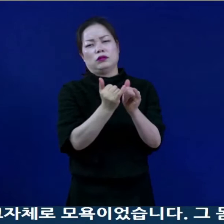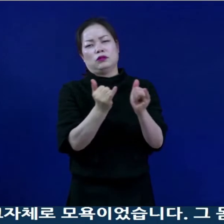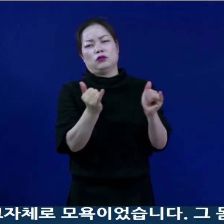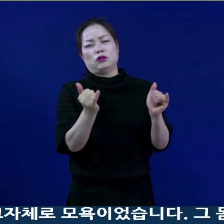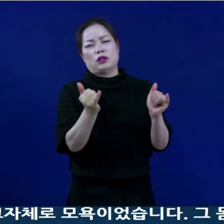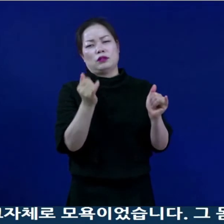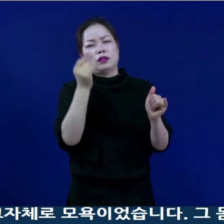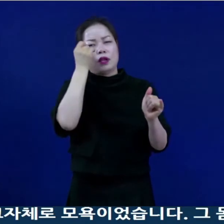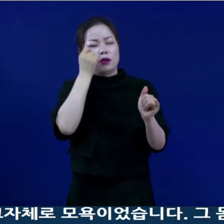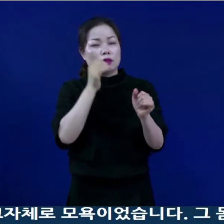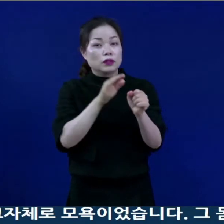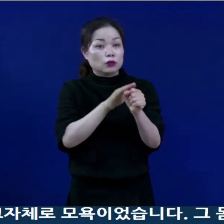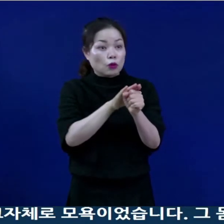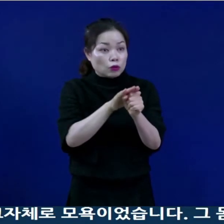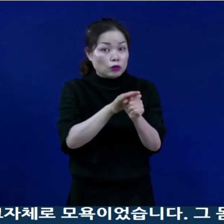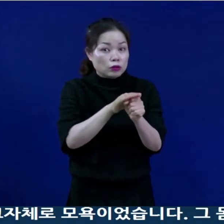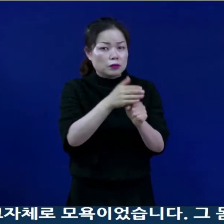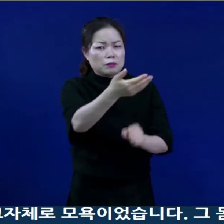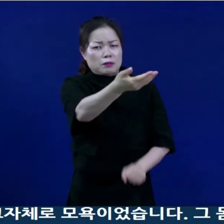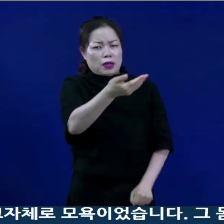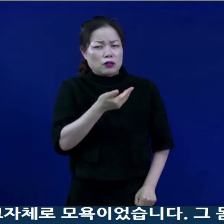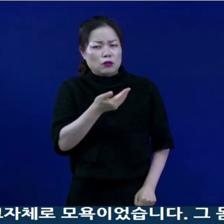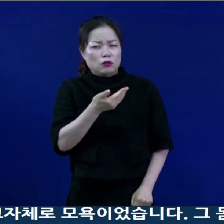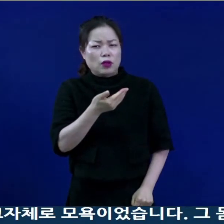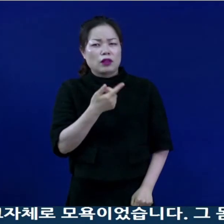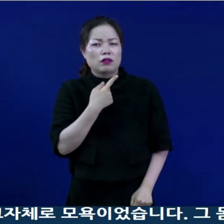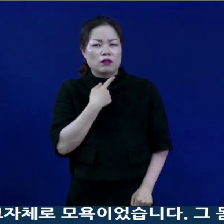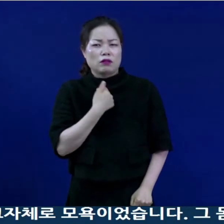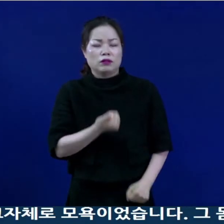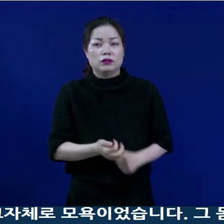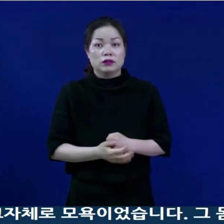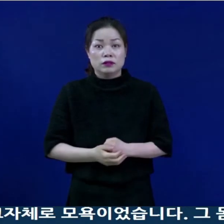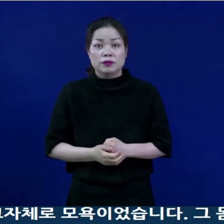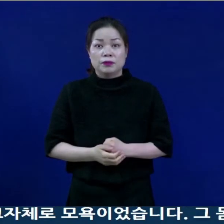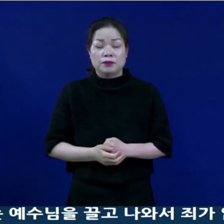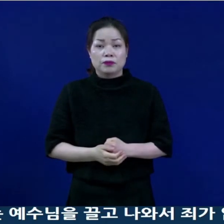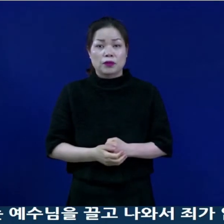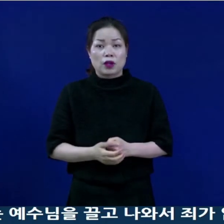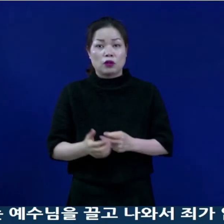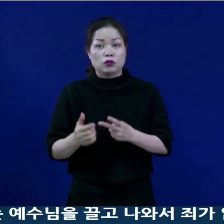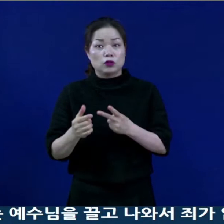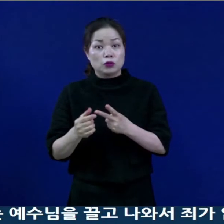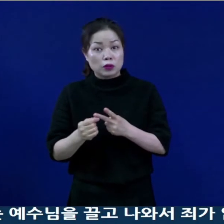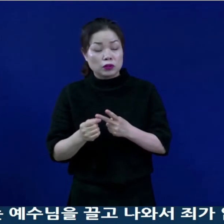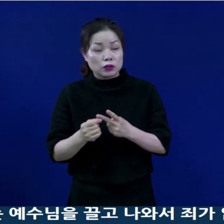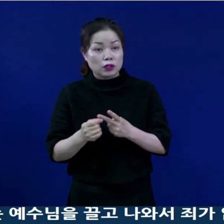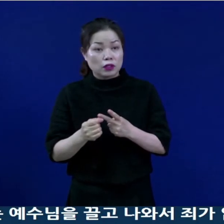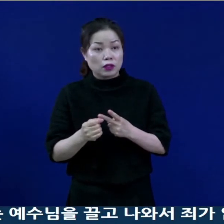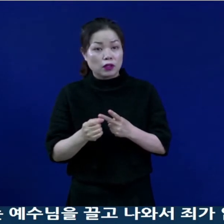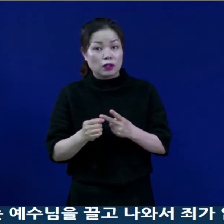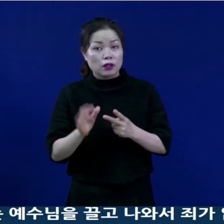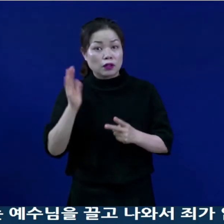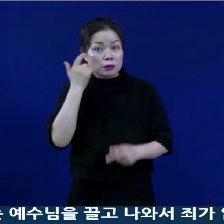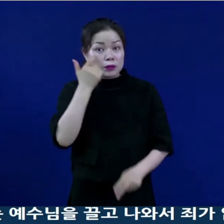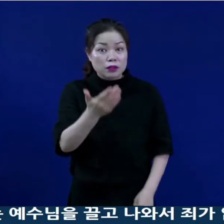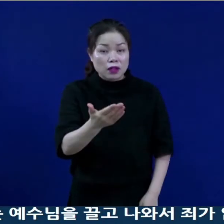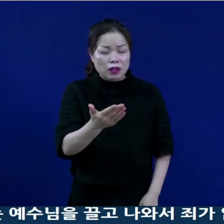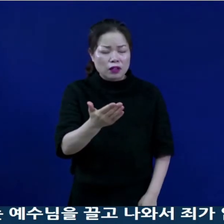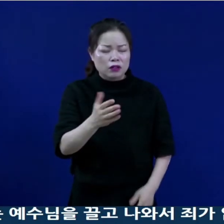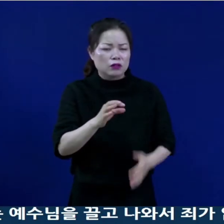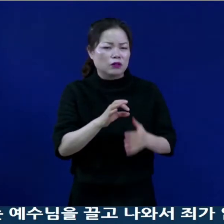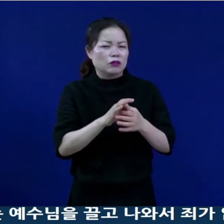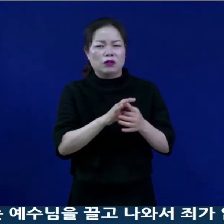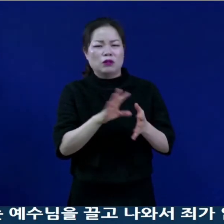동정심을 얻으려고 했던 것 같습니다. 여러분, 이 두 번째 시도가 통합니까? 통하지 않습니까?